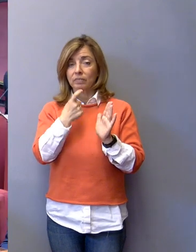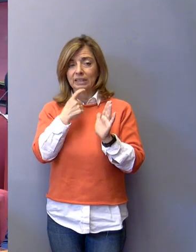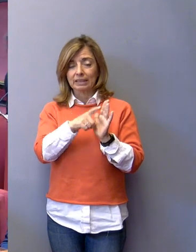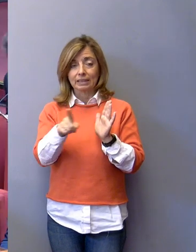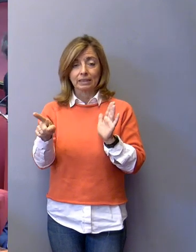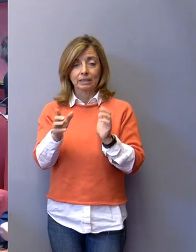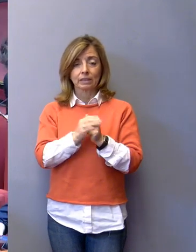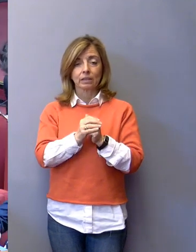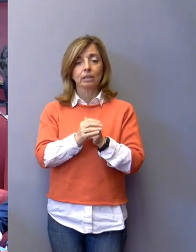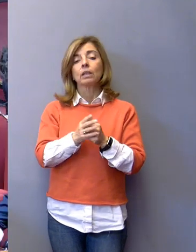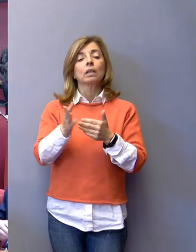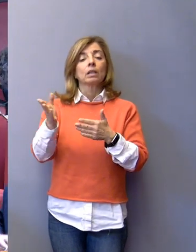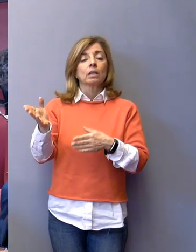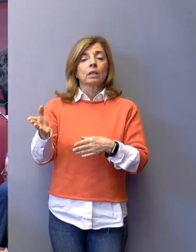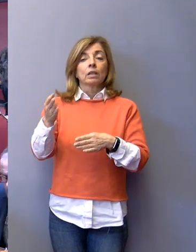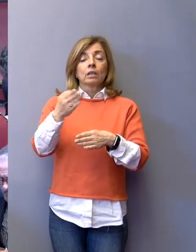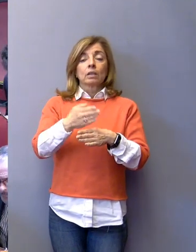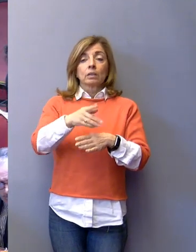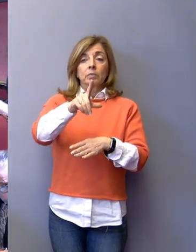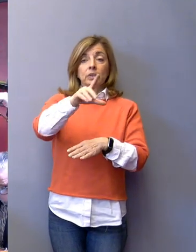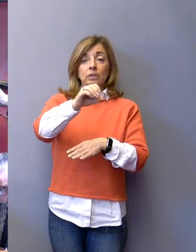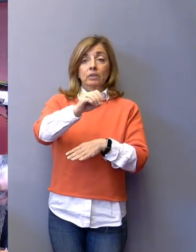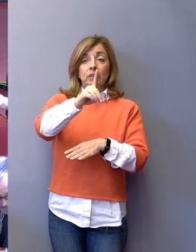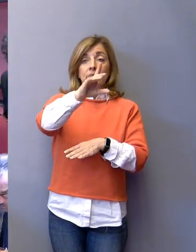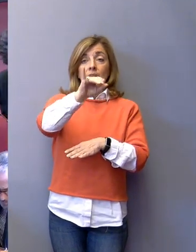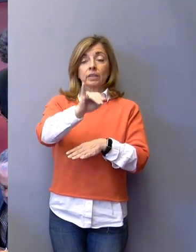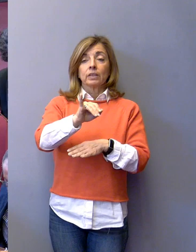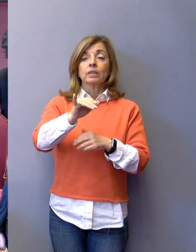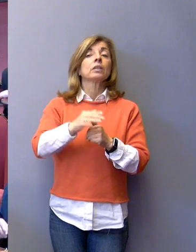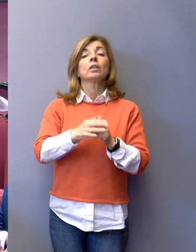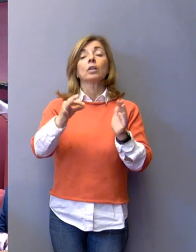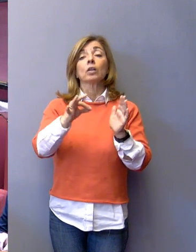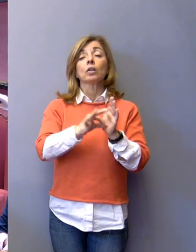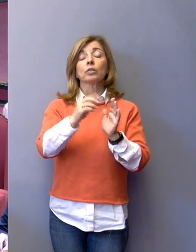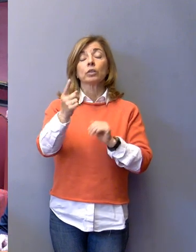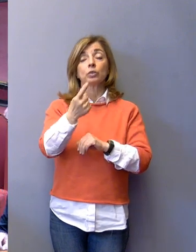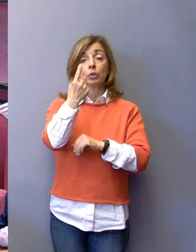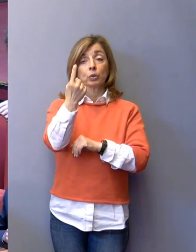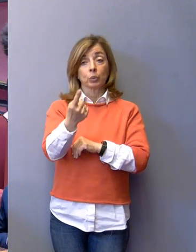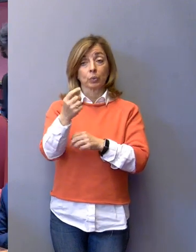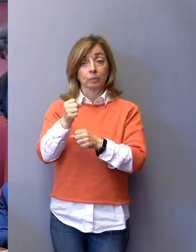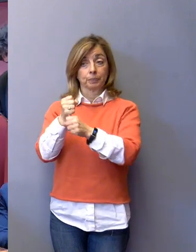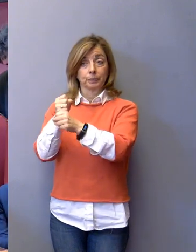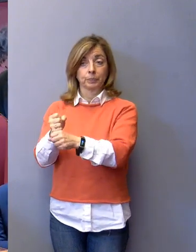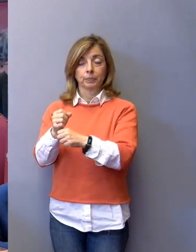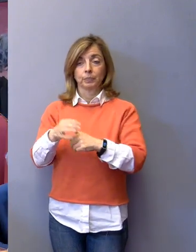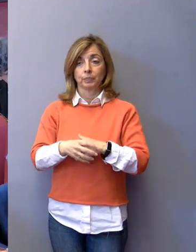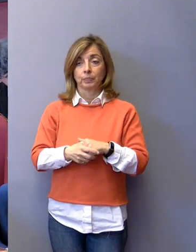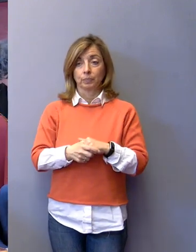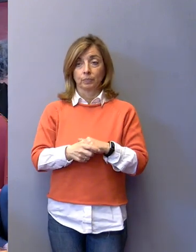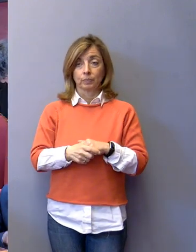prego consigliera Lodi inizia lei con l'ordine del giorno numero 1 prego a lei la parola